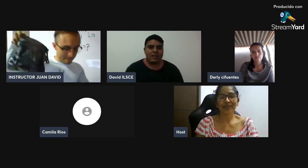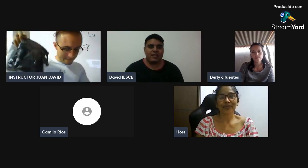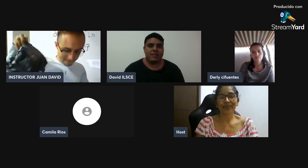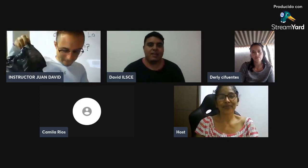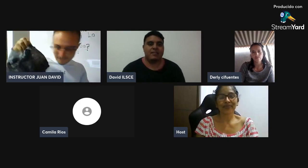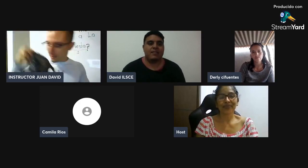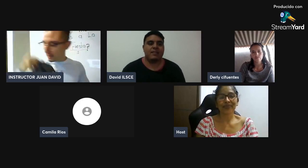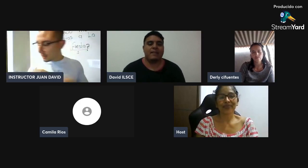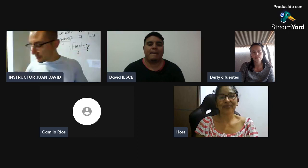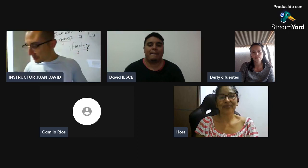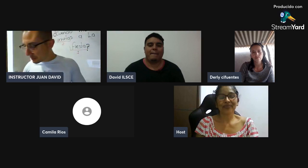actividades